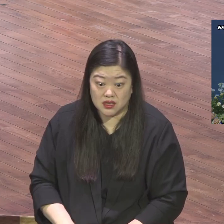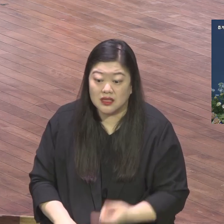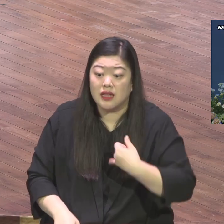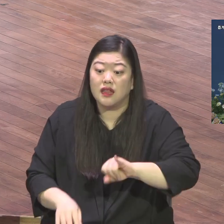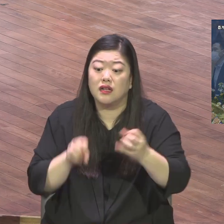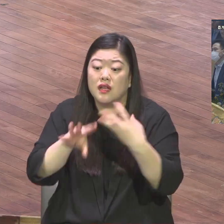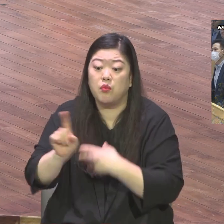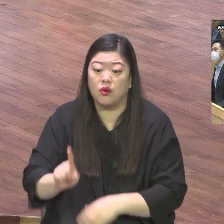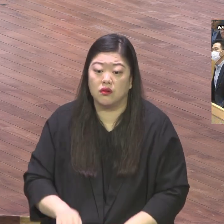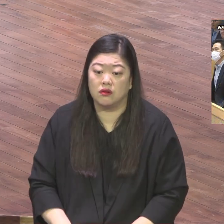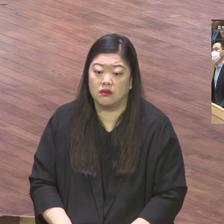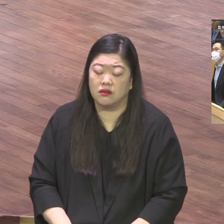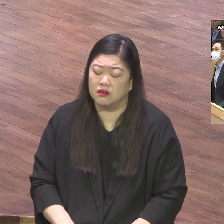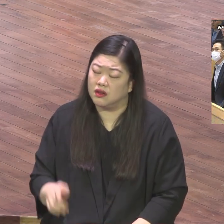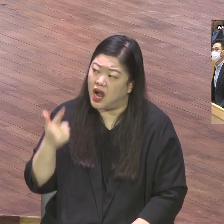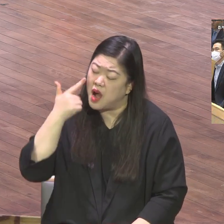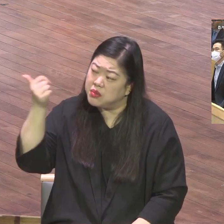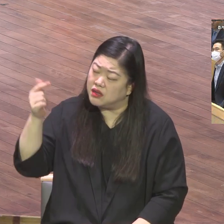먹었어.